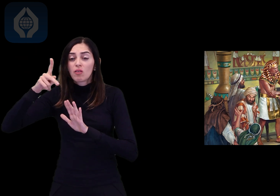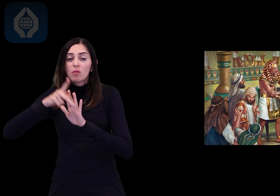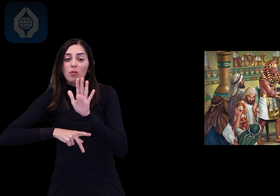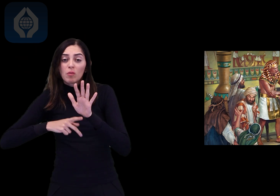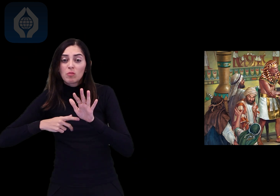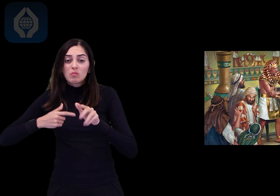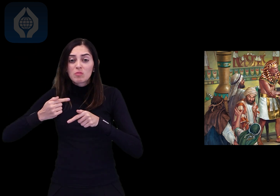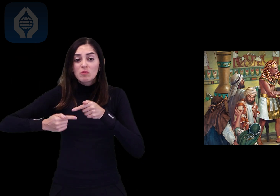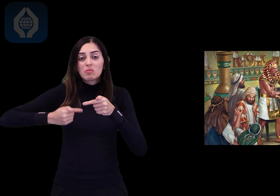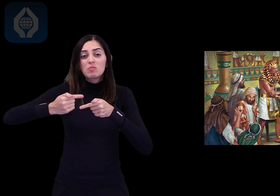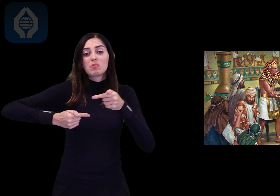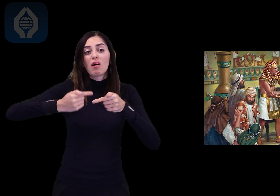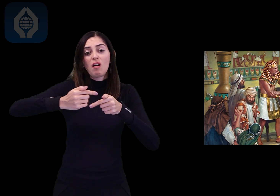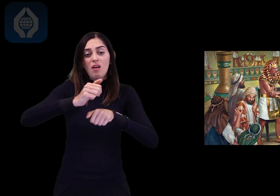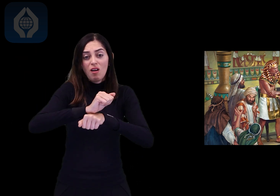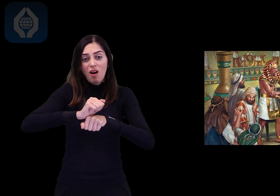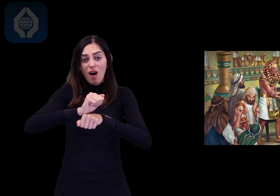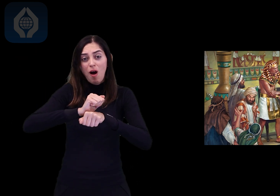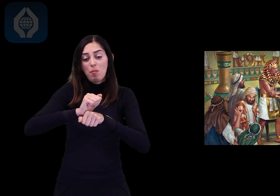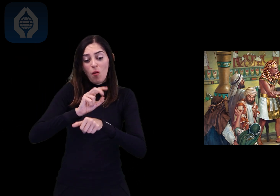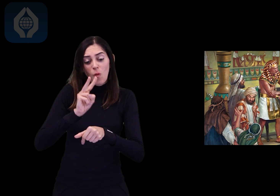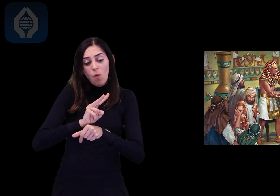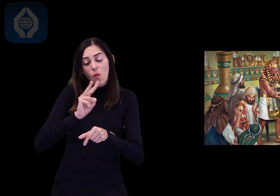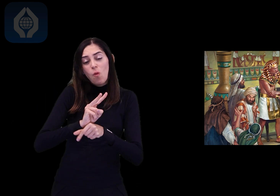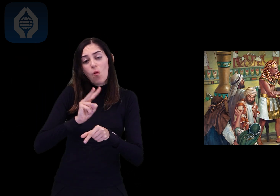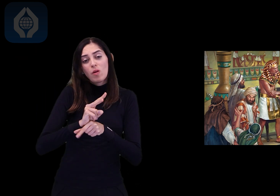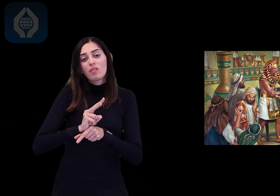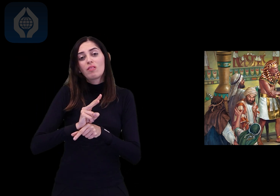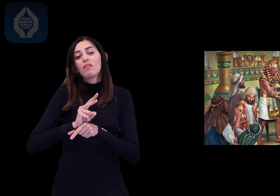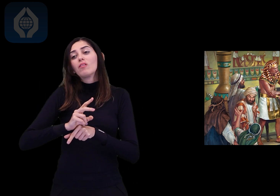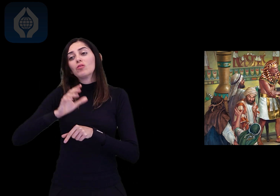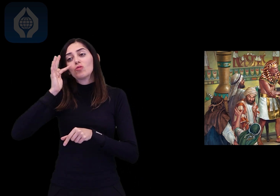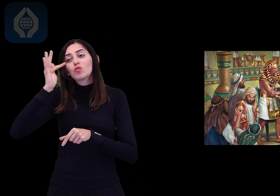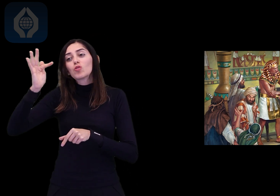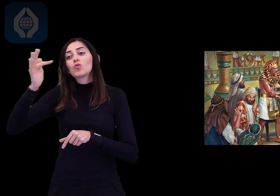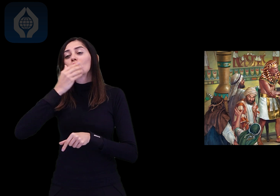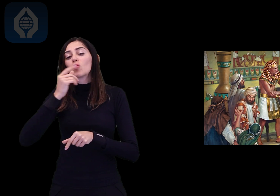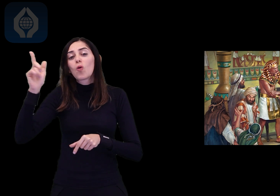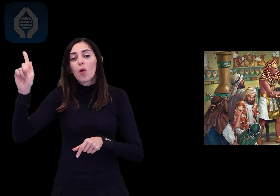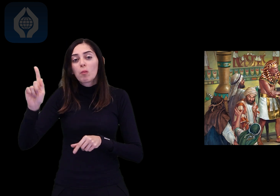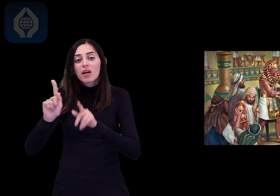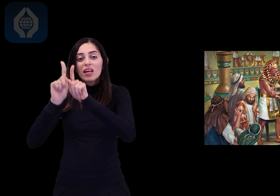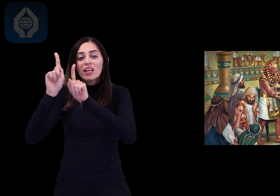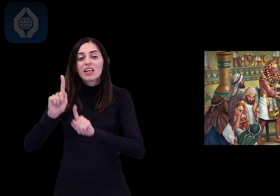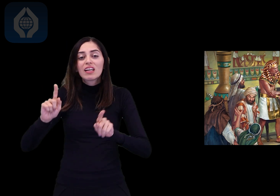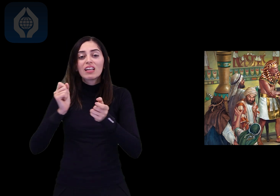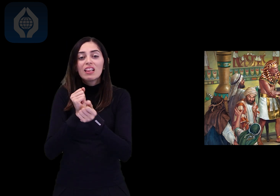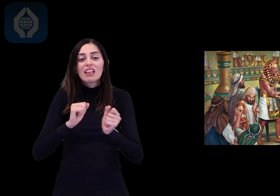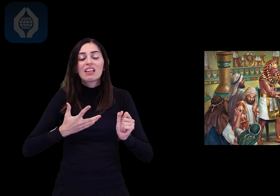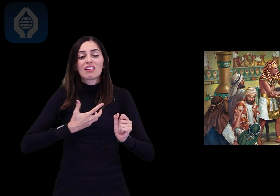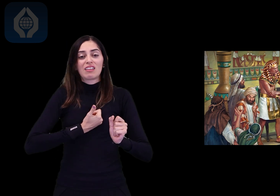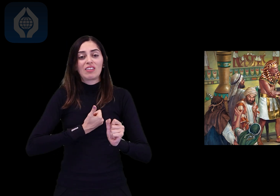do libertador. Deus sabe tudo o que irá acontecer. Ele realiza tudo de acordo com a sua vontade e